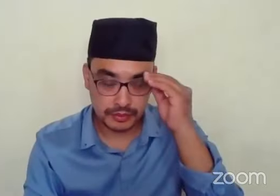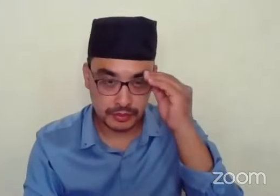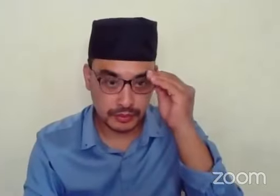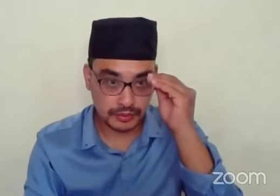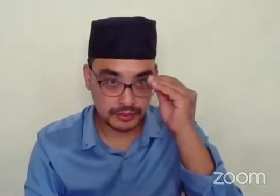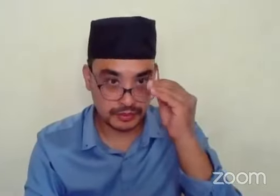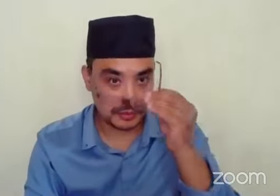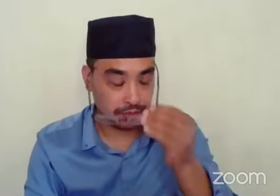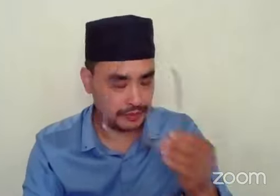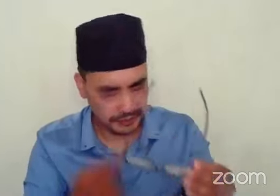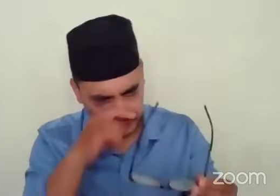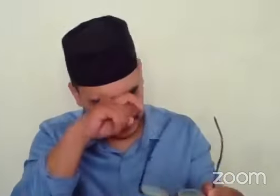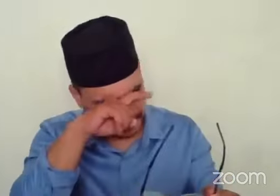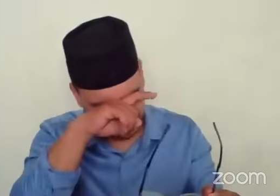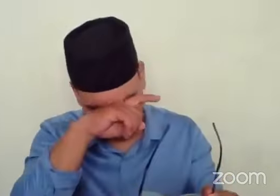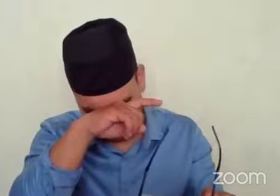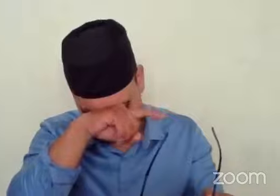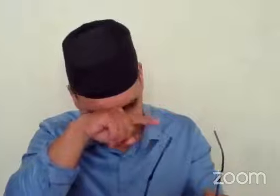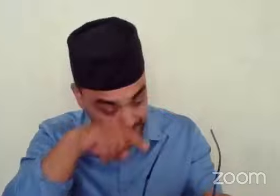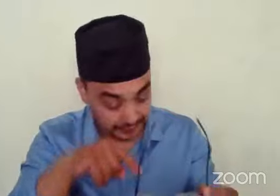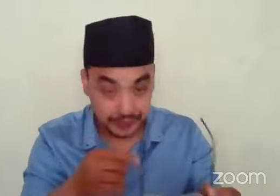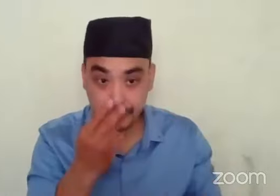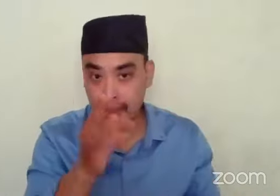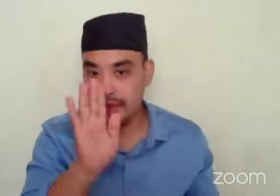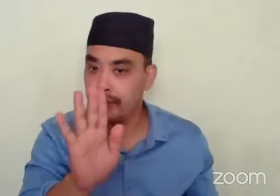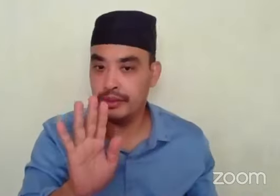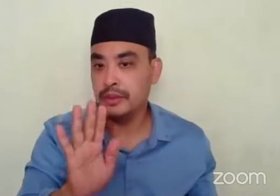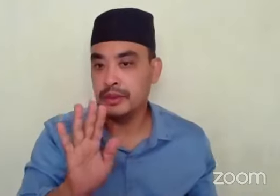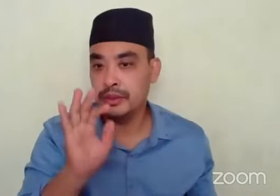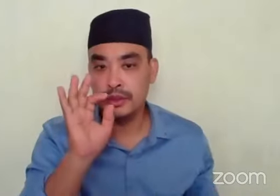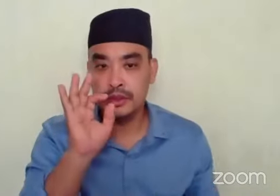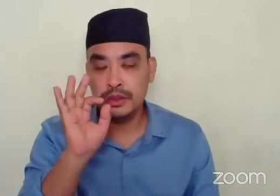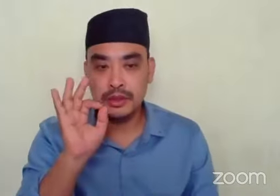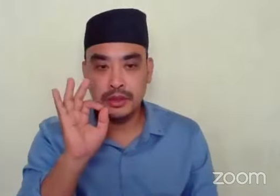देखिया छ नि है देखिने भएको छ दिदी